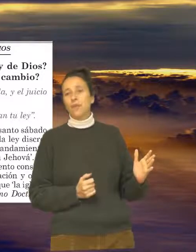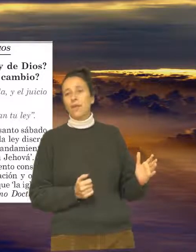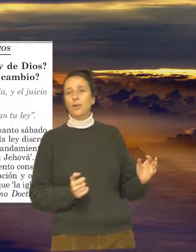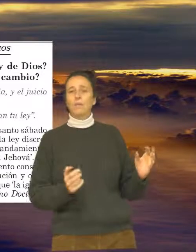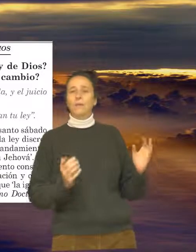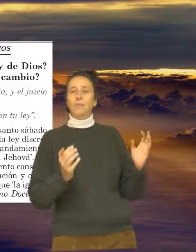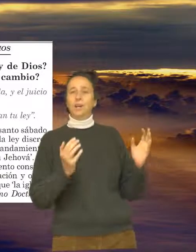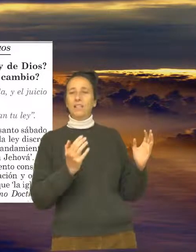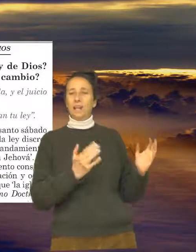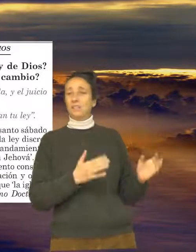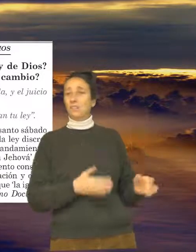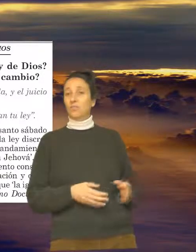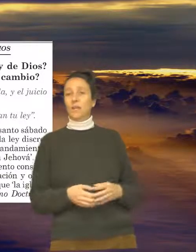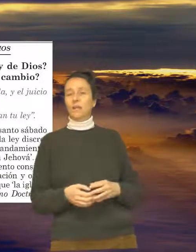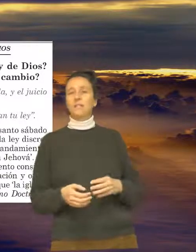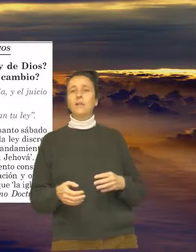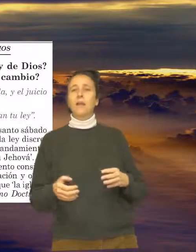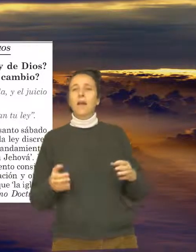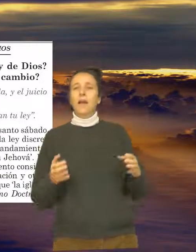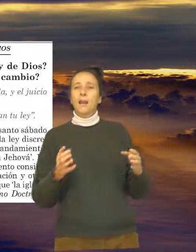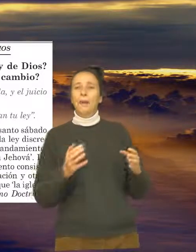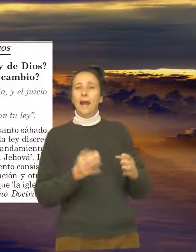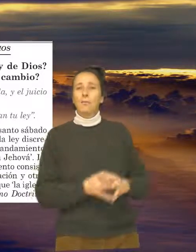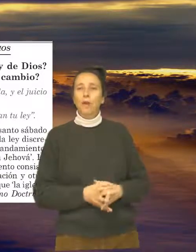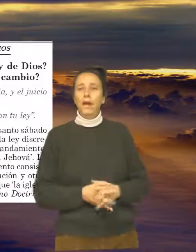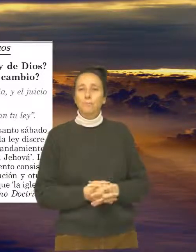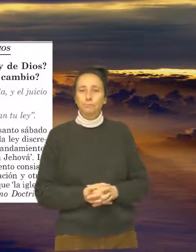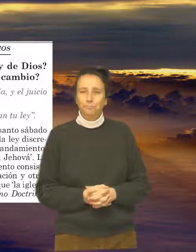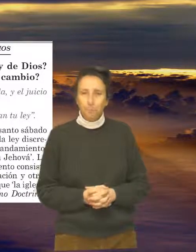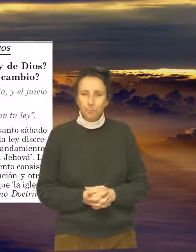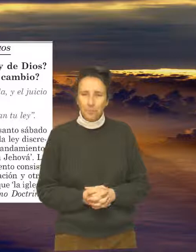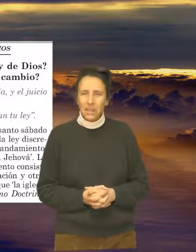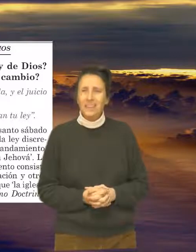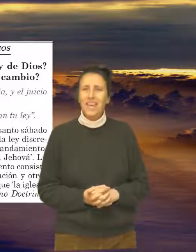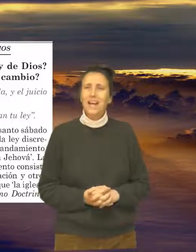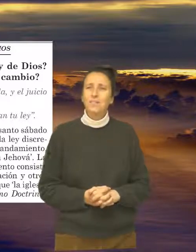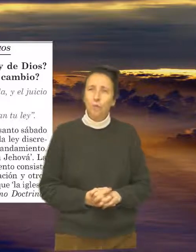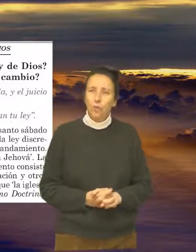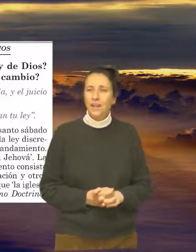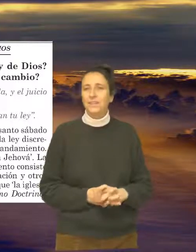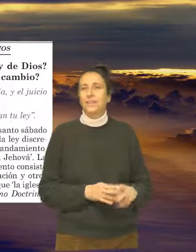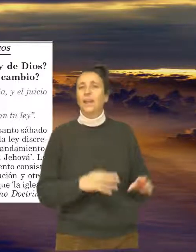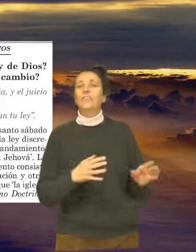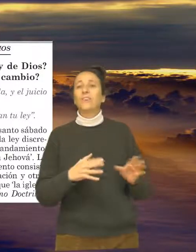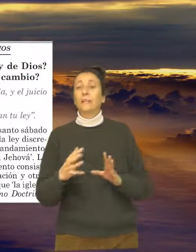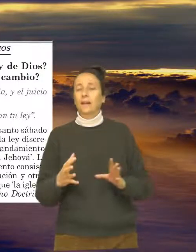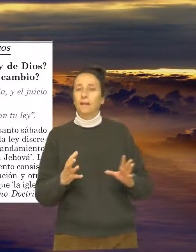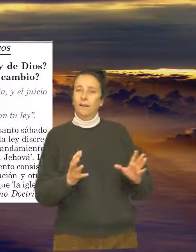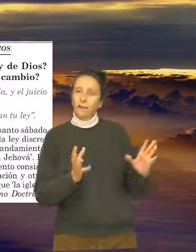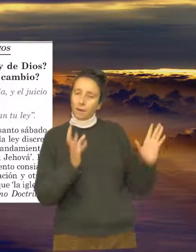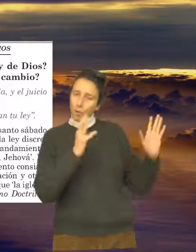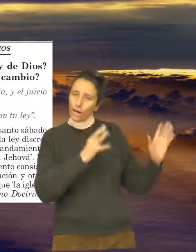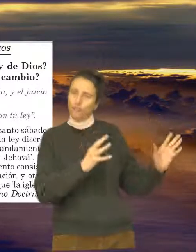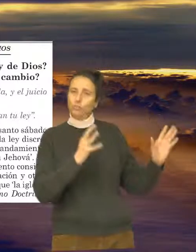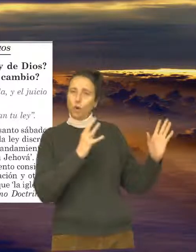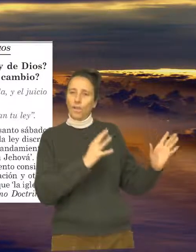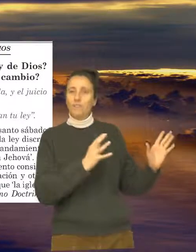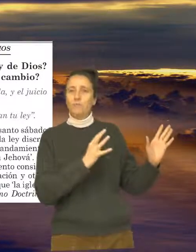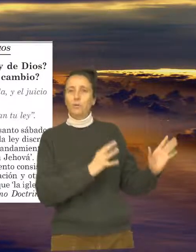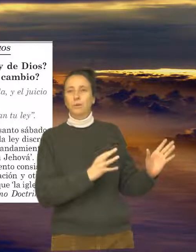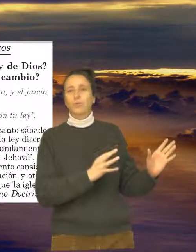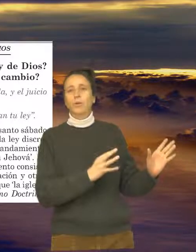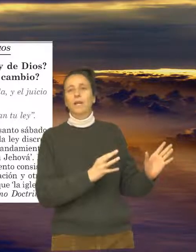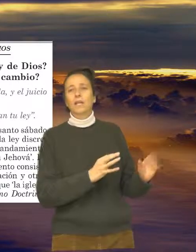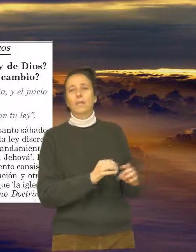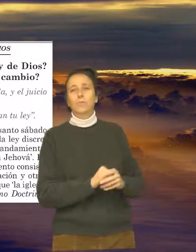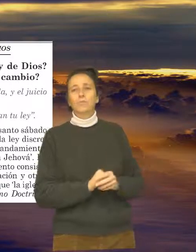hemos estudiado, las parábolas de las 10 vírgenes, la parábola de las bodas, etc. Recuerden toda